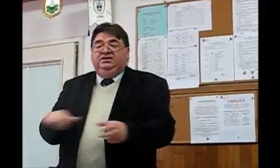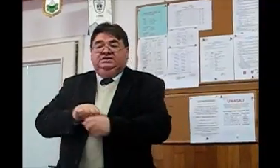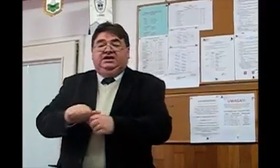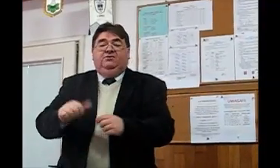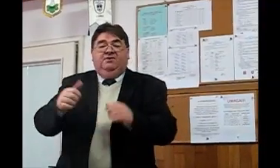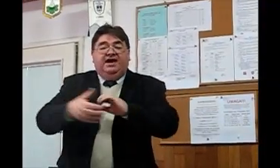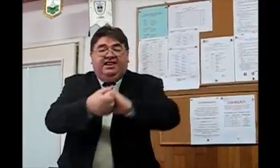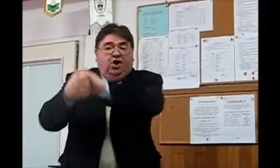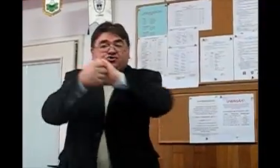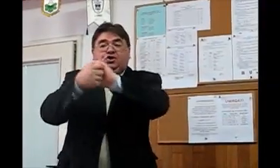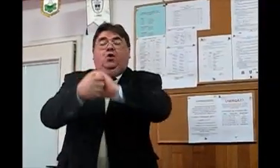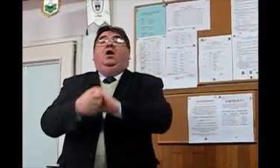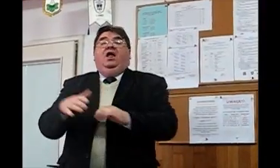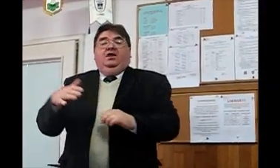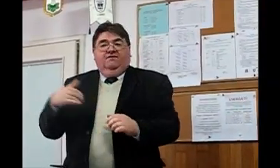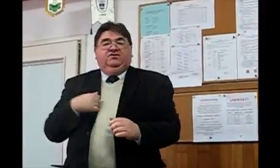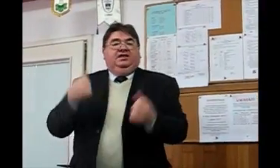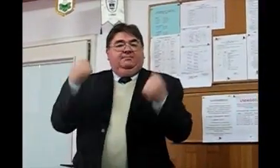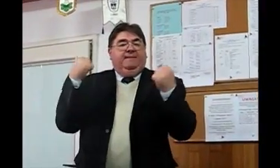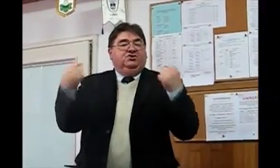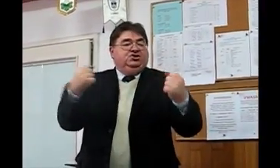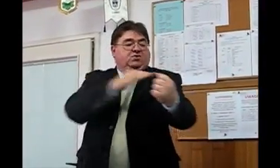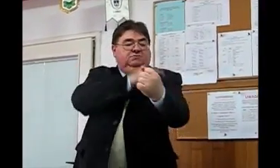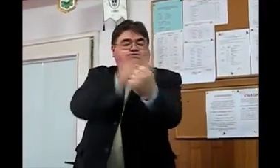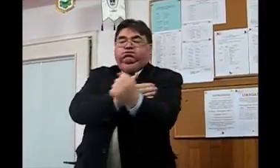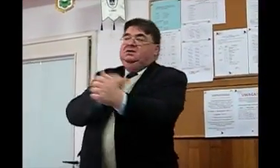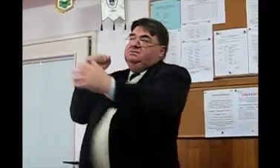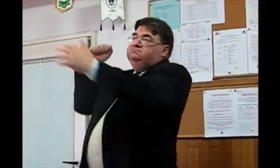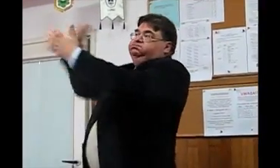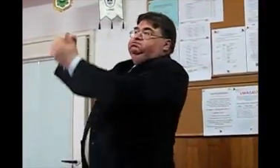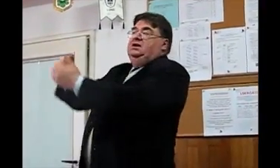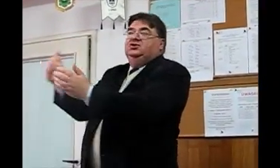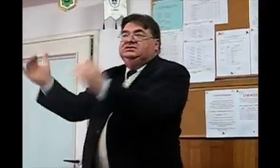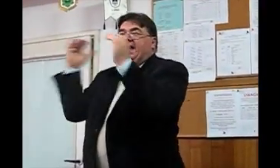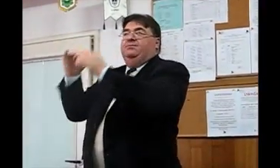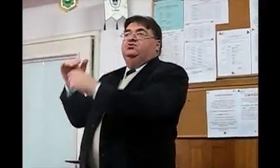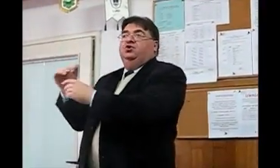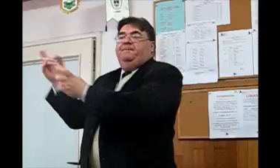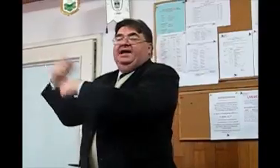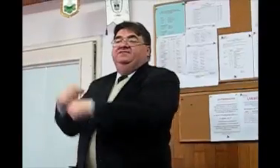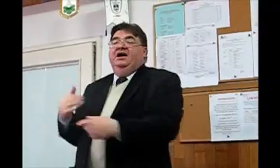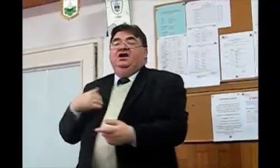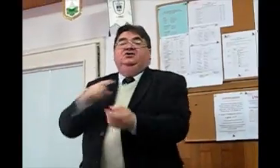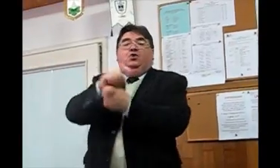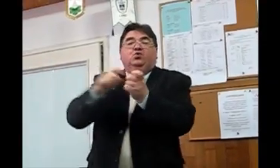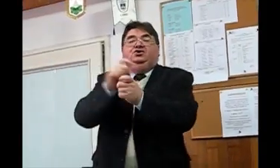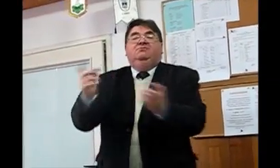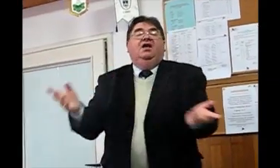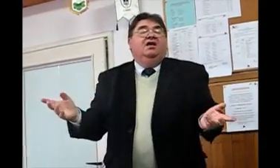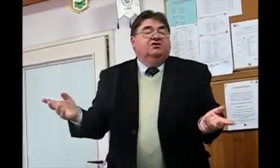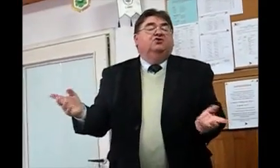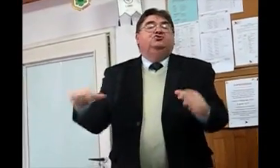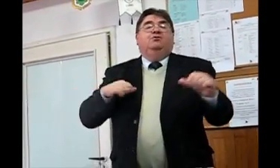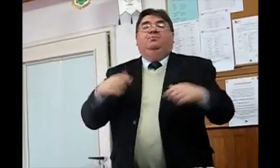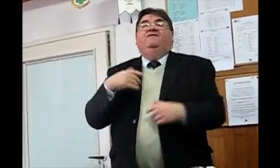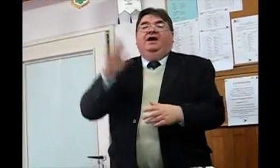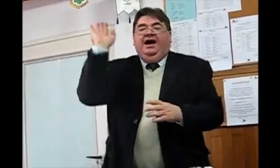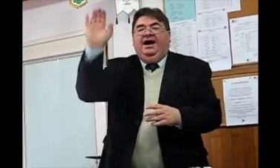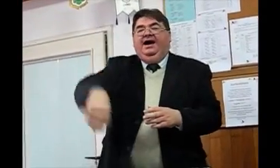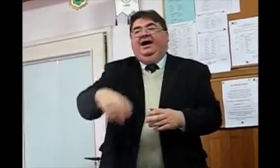jesteśmy jednością, to wtedy mamy siłę. To temu, to pan właśnie się kurzy, to sąd powie, aaa, wy